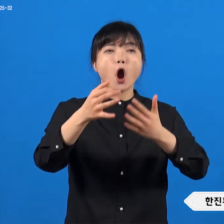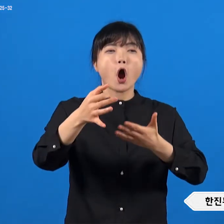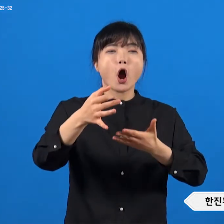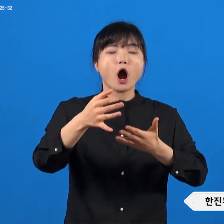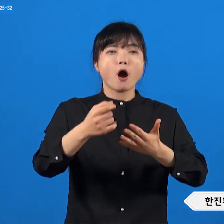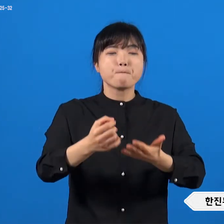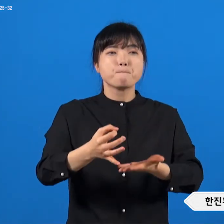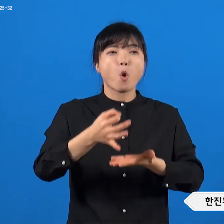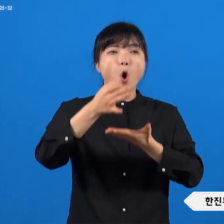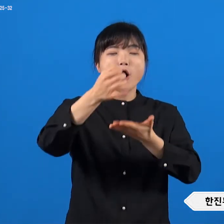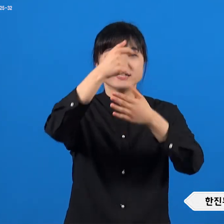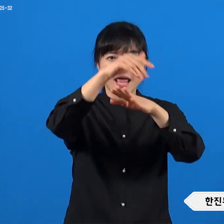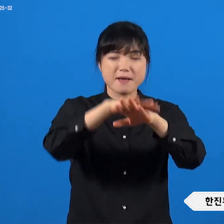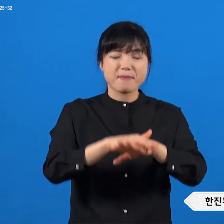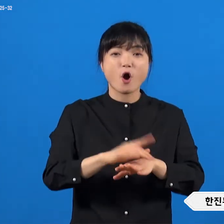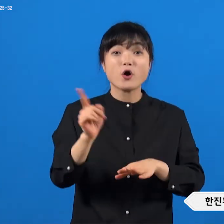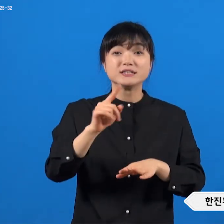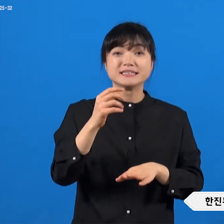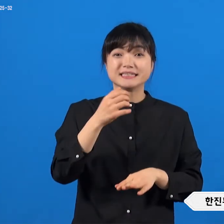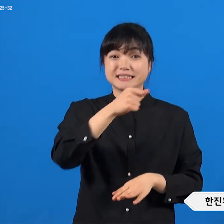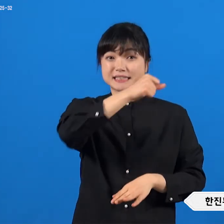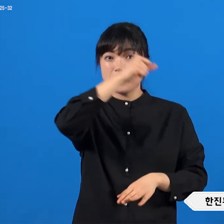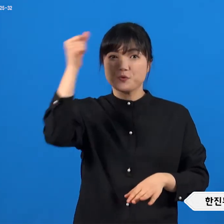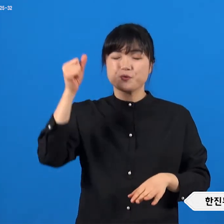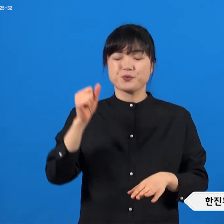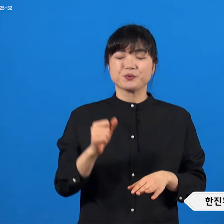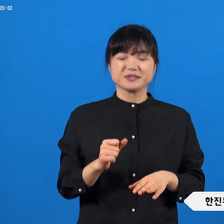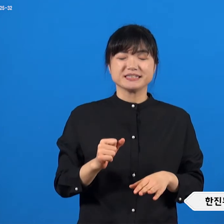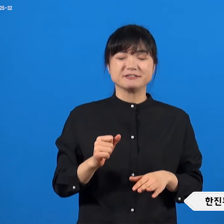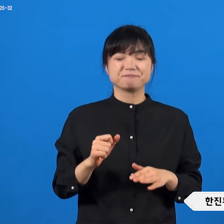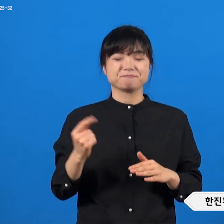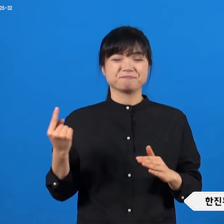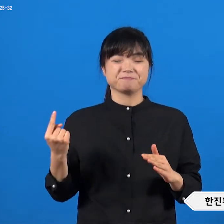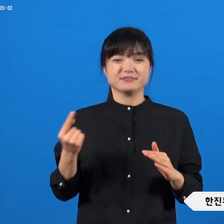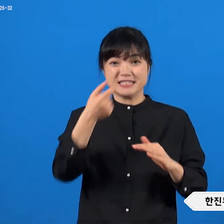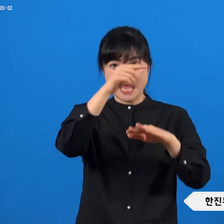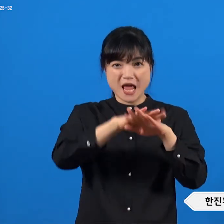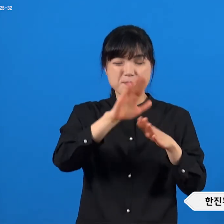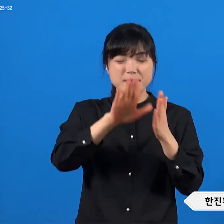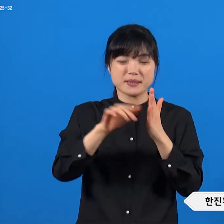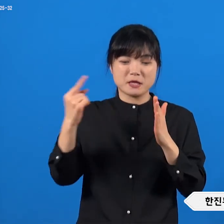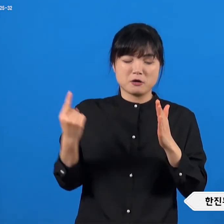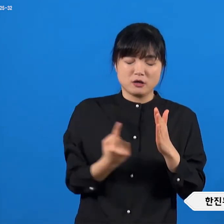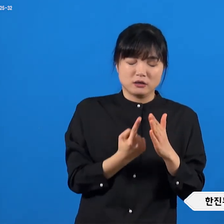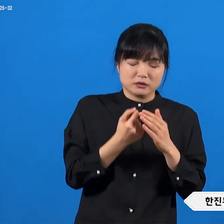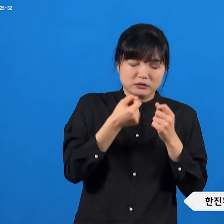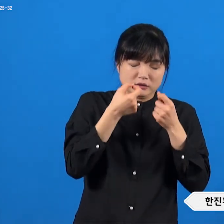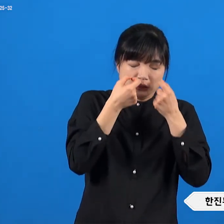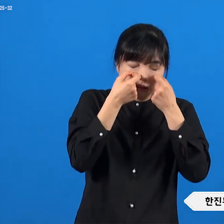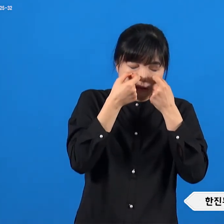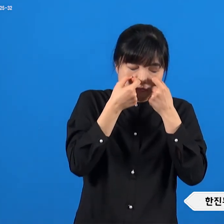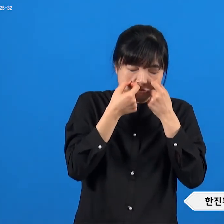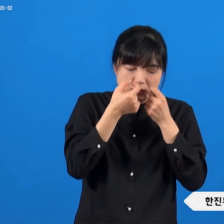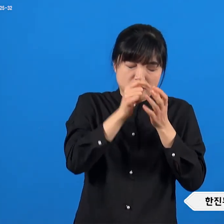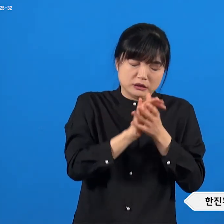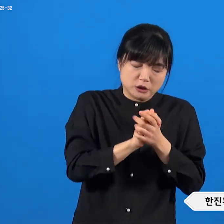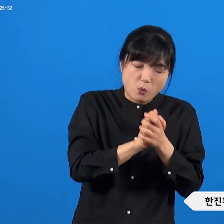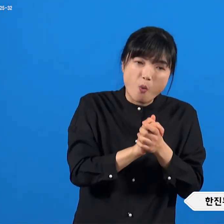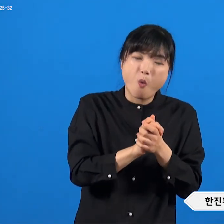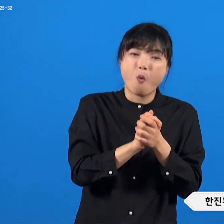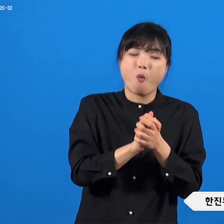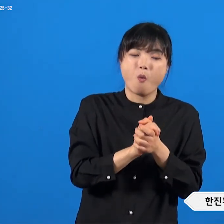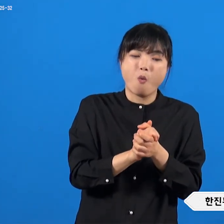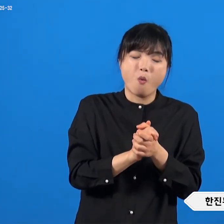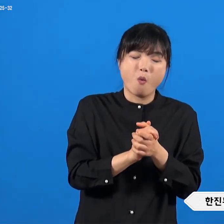예배를 드립니다. 장로님 한 분이 예배 시간에 나오셔서 울먹이면서 대표 기도를